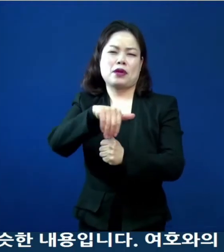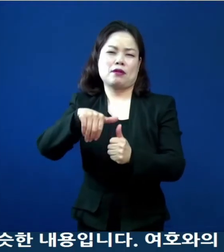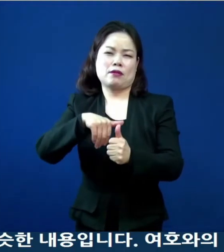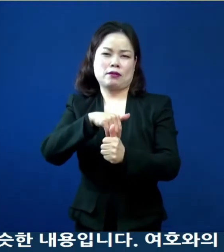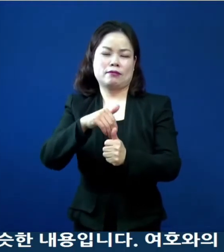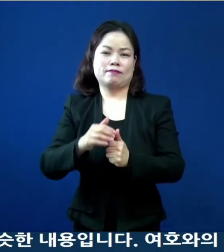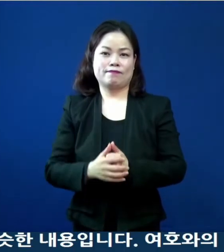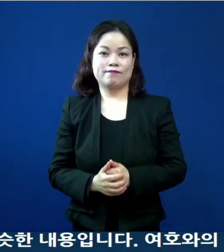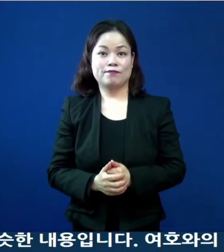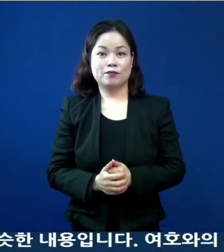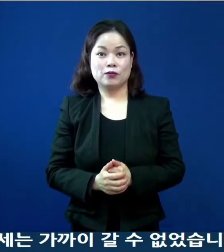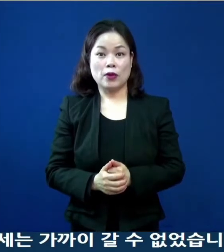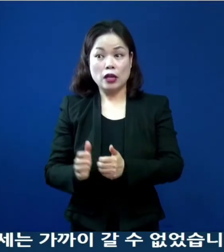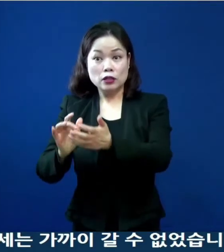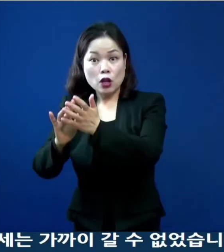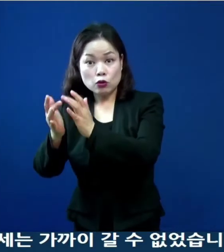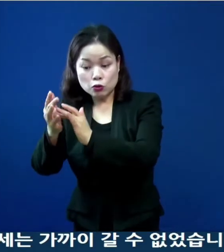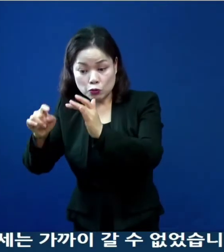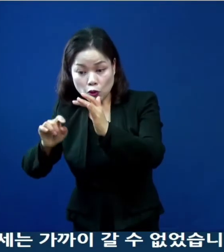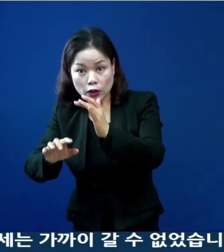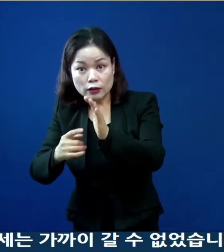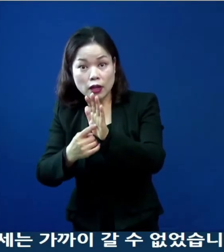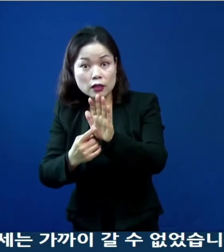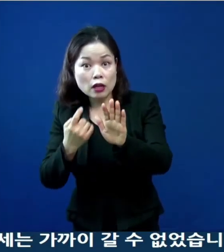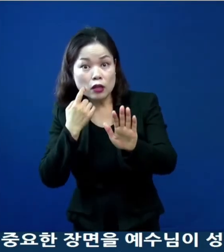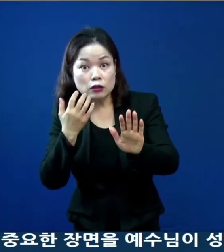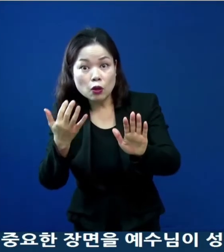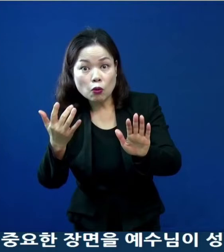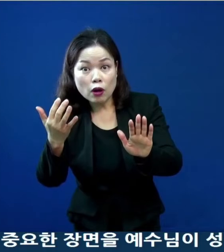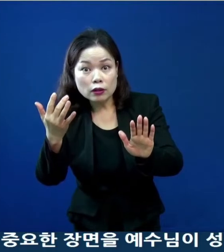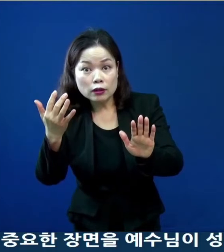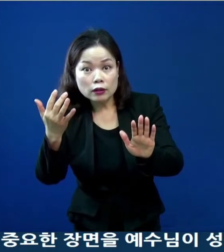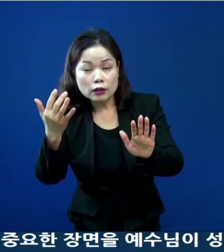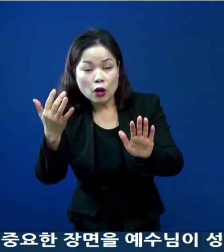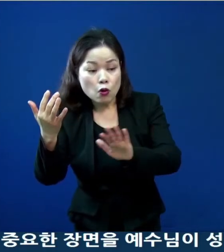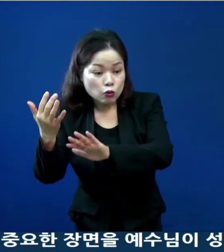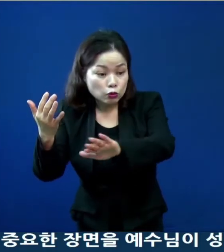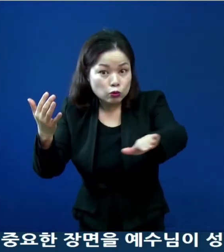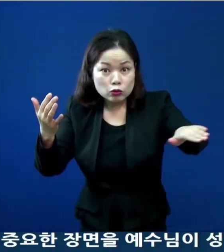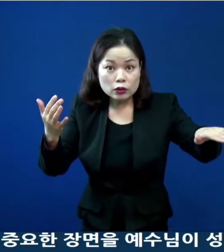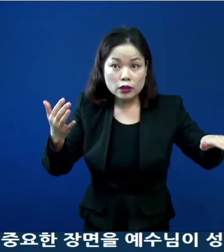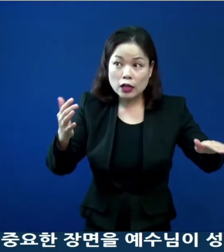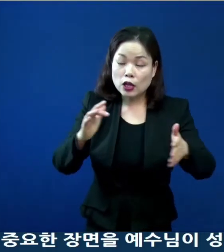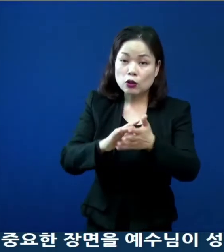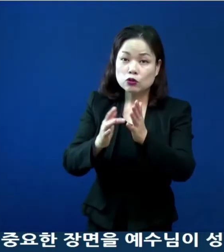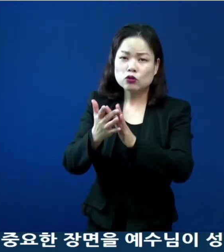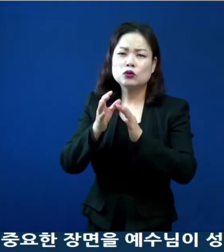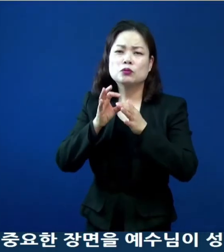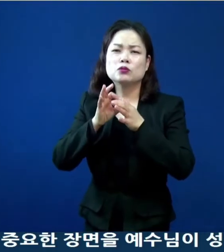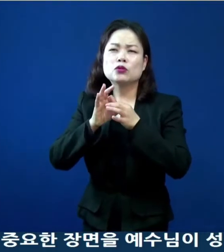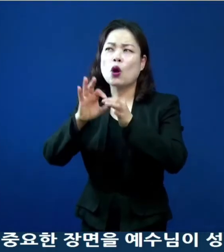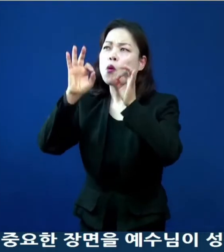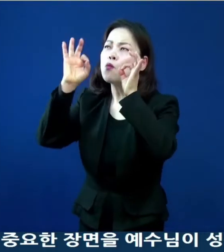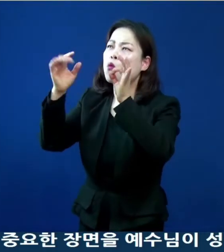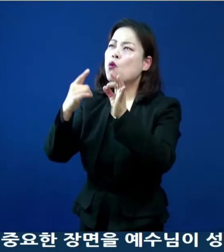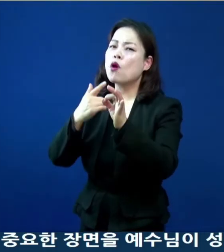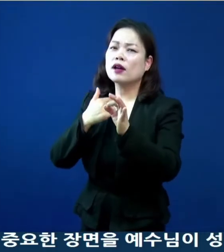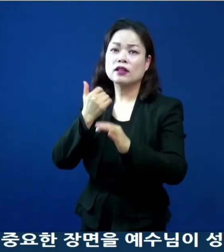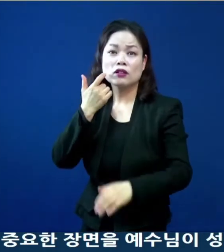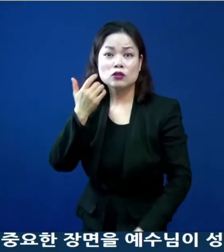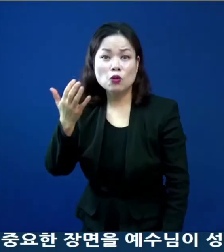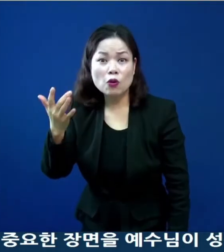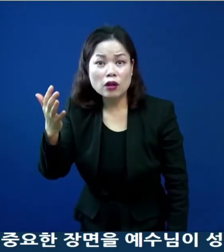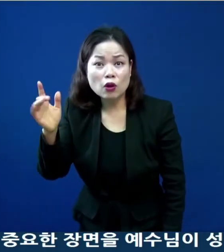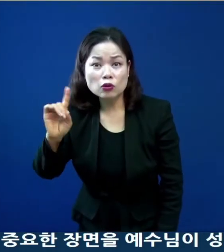거예요. 예수님 속에 나타난 그 영광을 우리가 예수님을 통해서 보았던 그